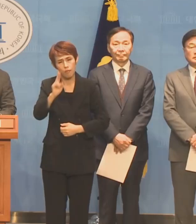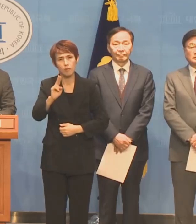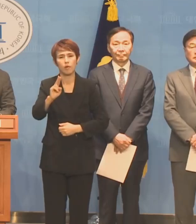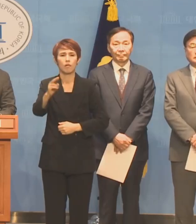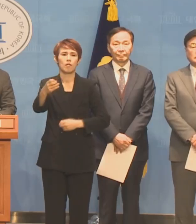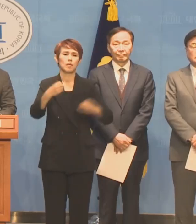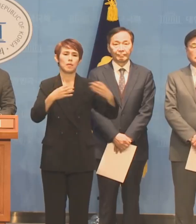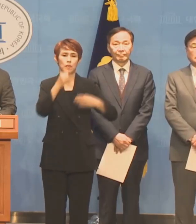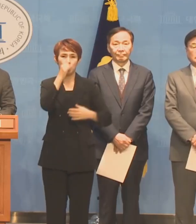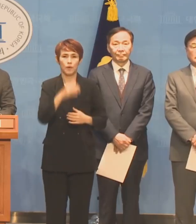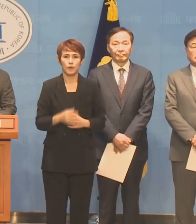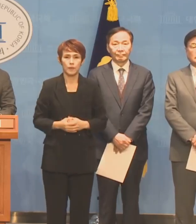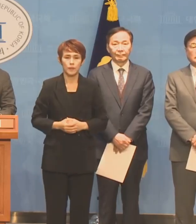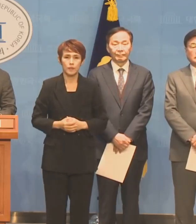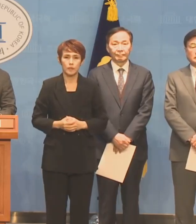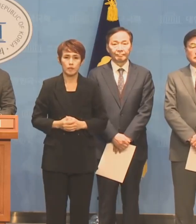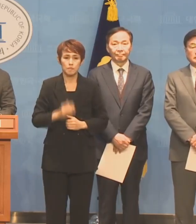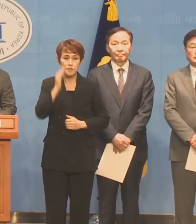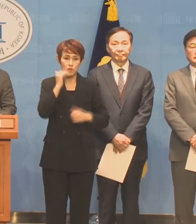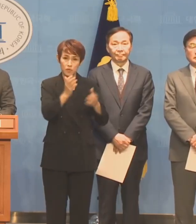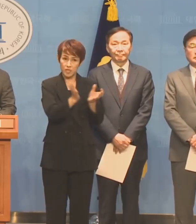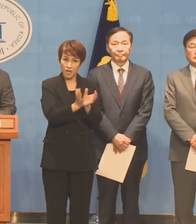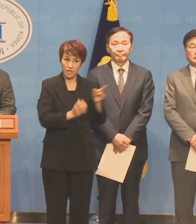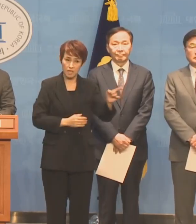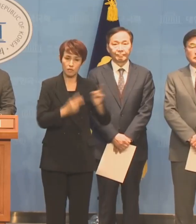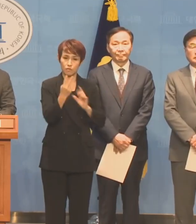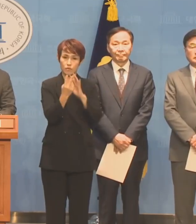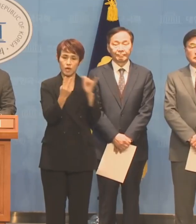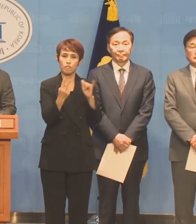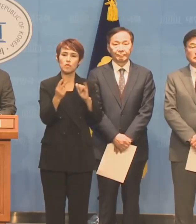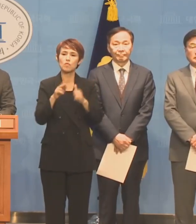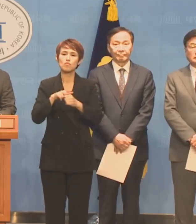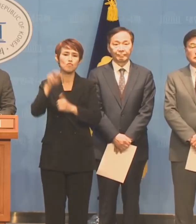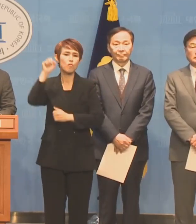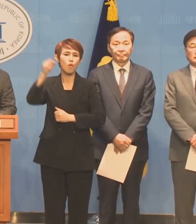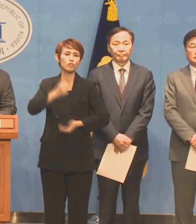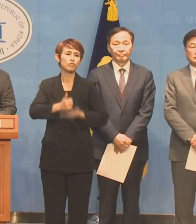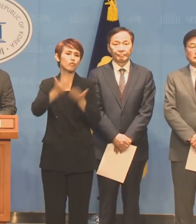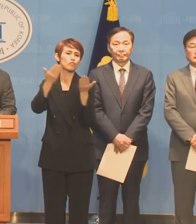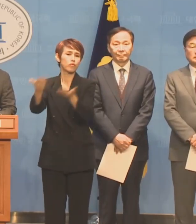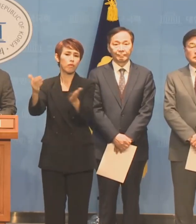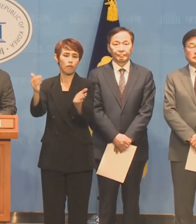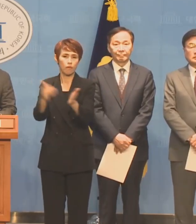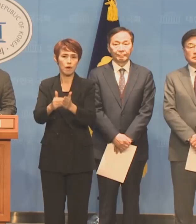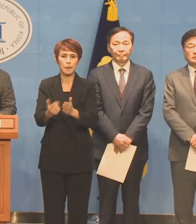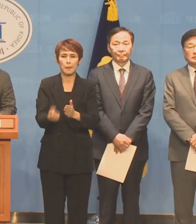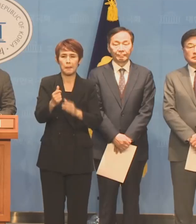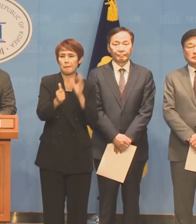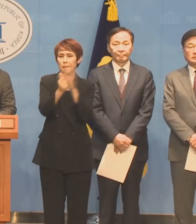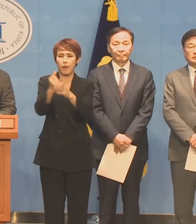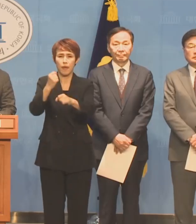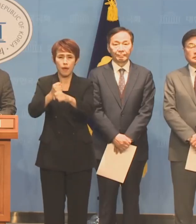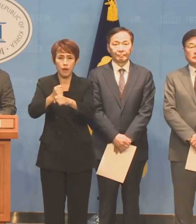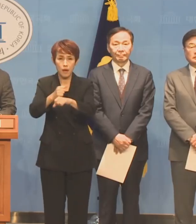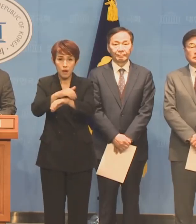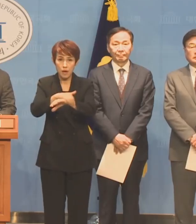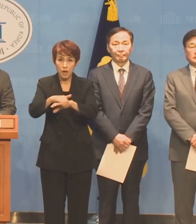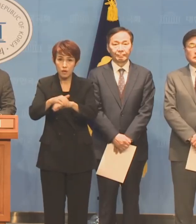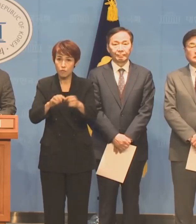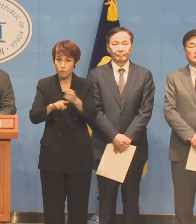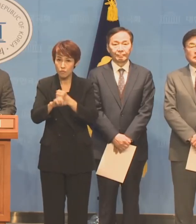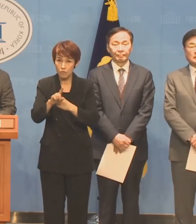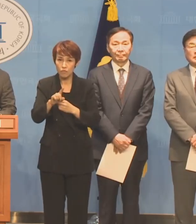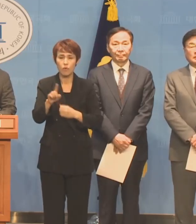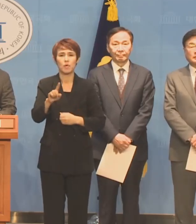있습니다. 민주당이 이러한 인사들을 후보자로 추천하고 임명까지 신속하게 밀어붙이려는 것은